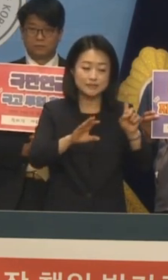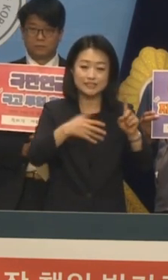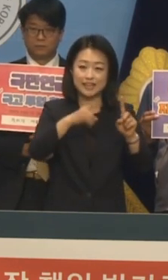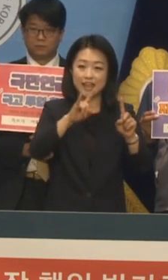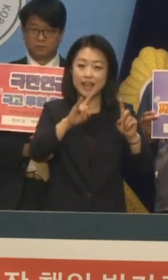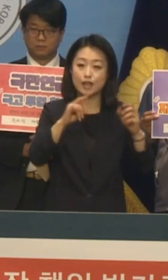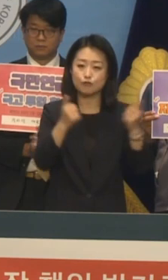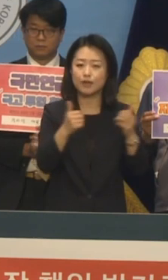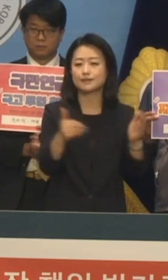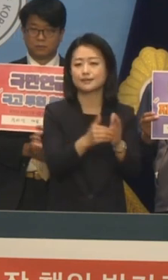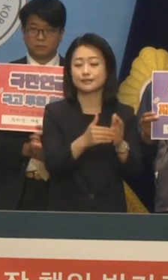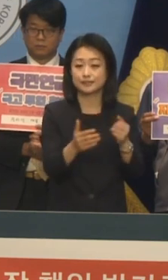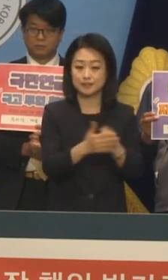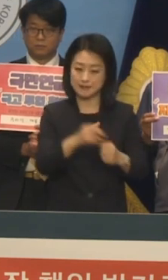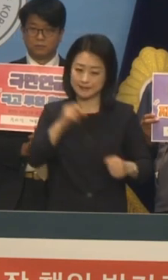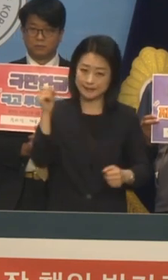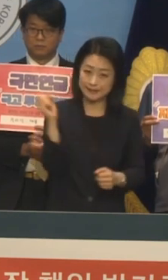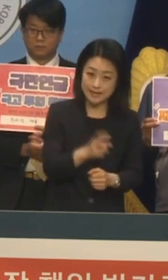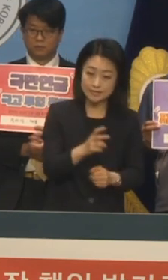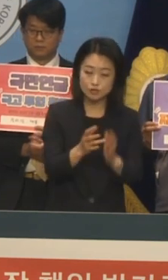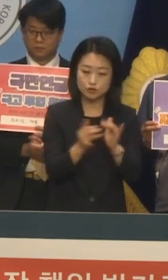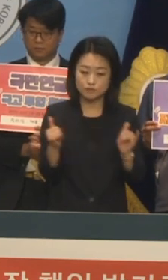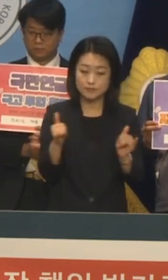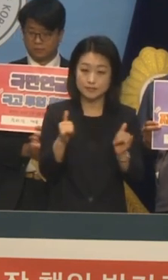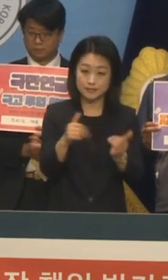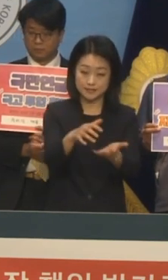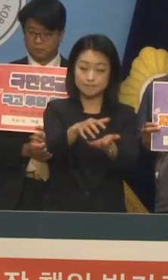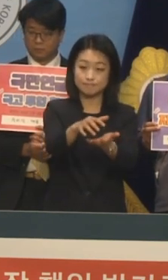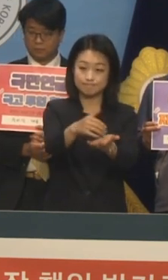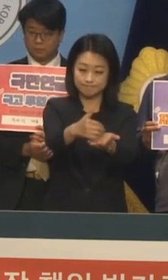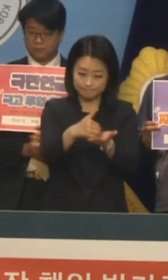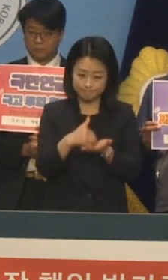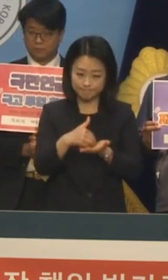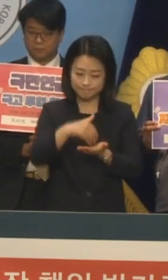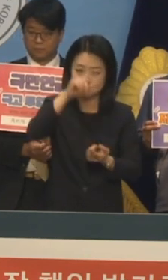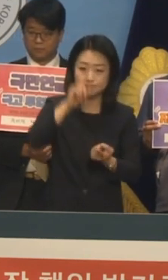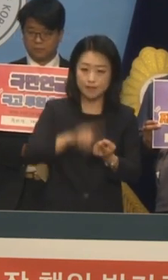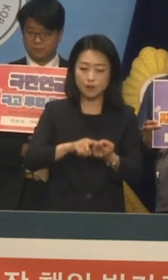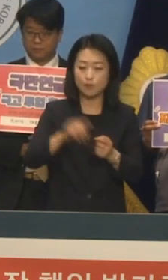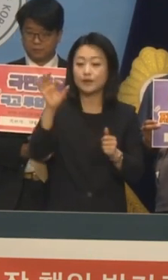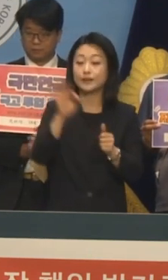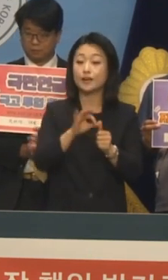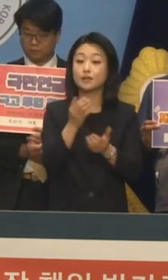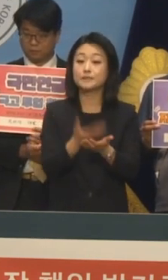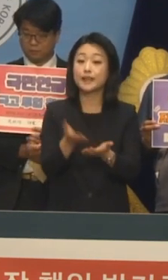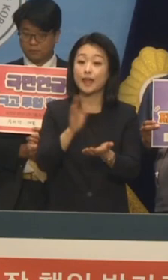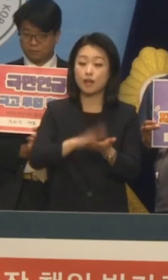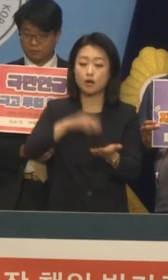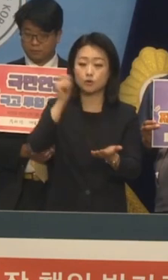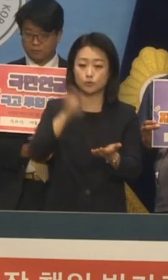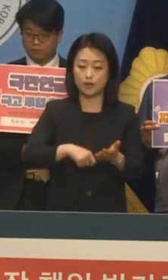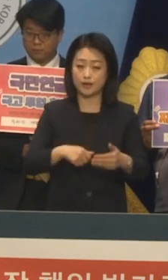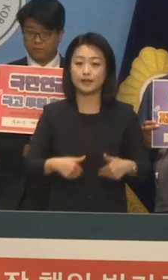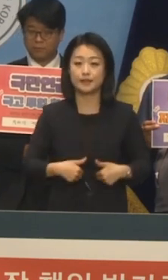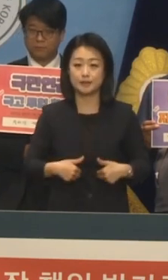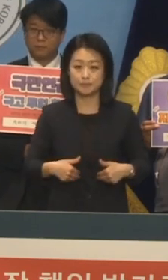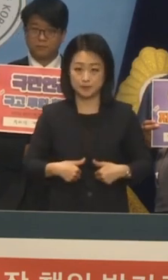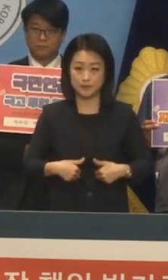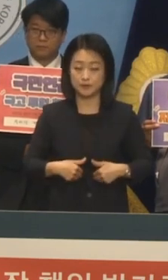논의 테이블을 열어 시민들의 열망이 담긴 연금 개혁안을 통과시켜야